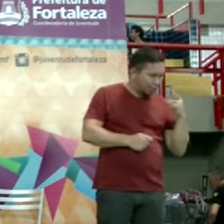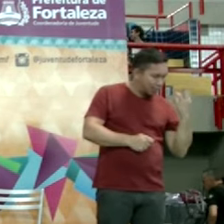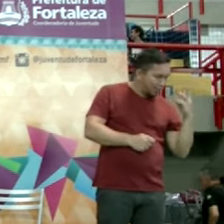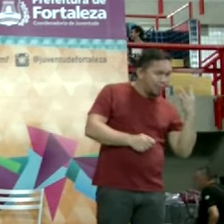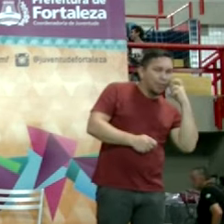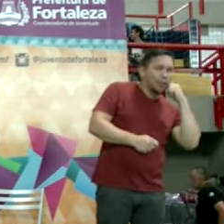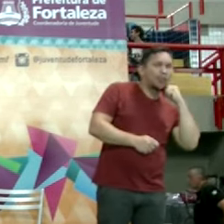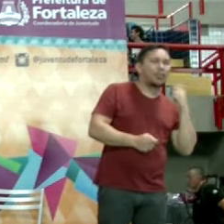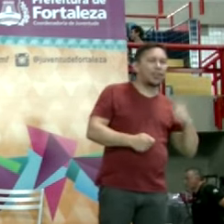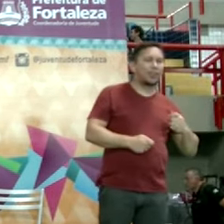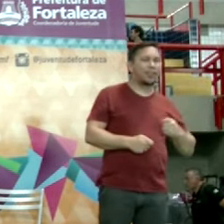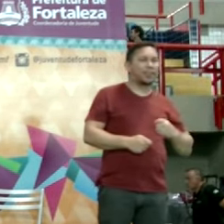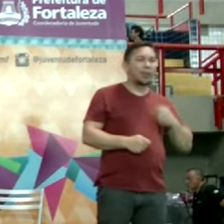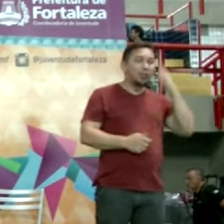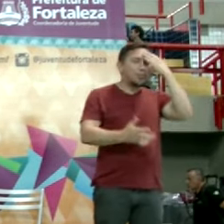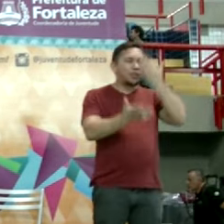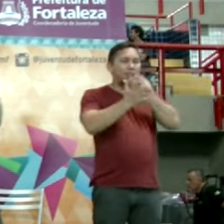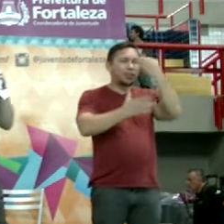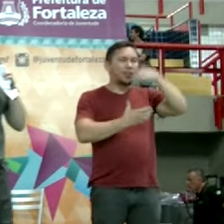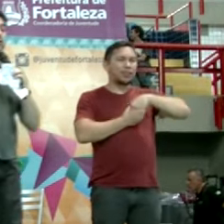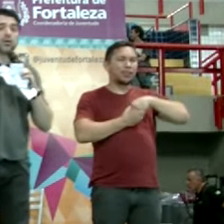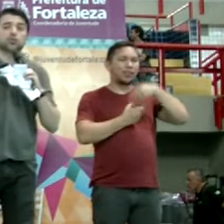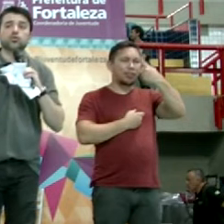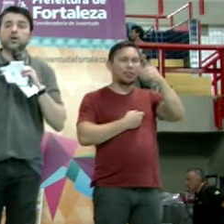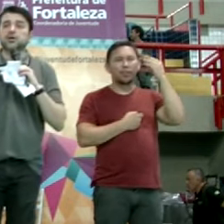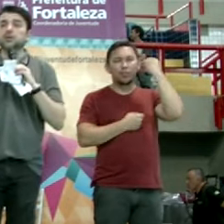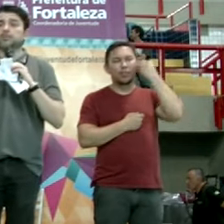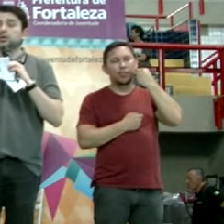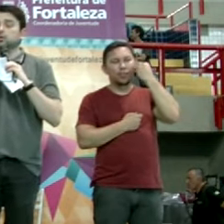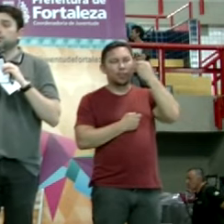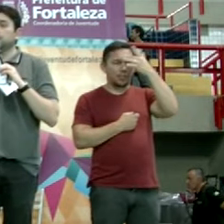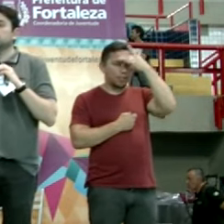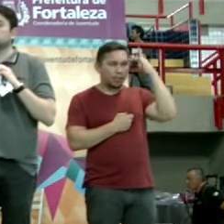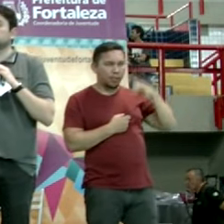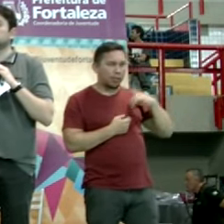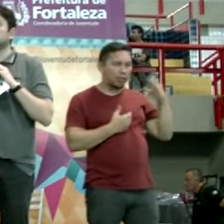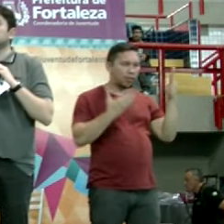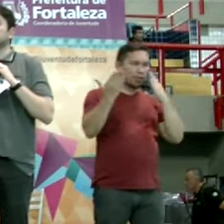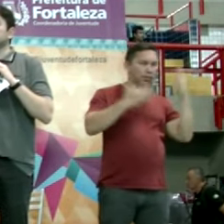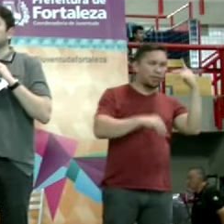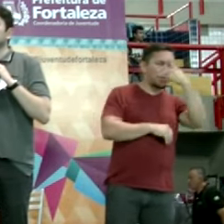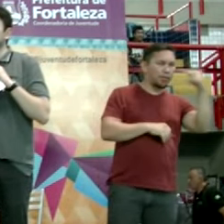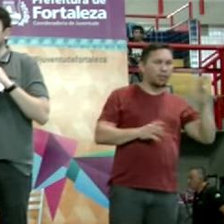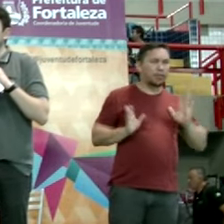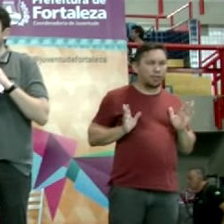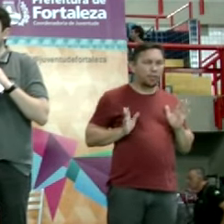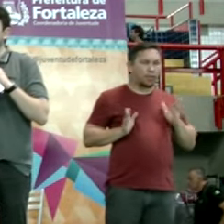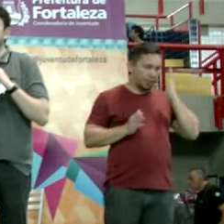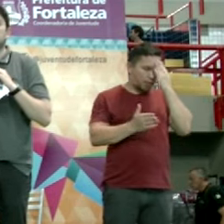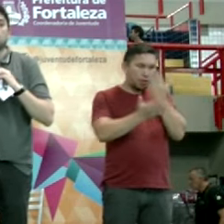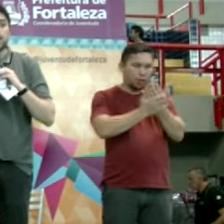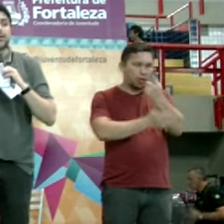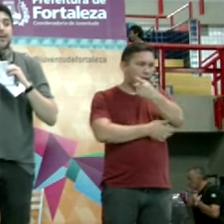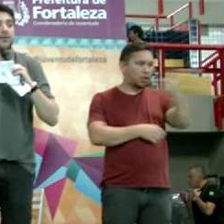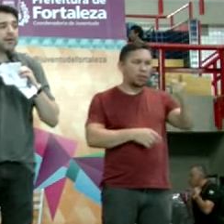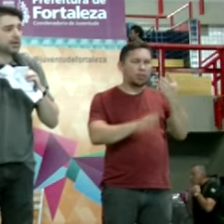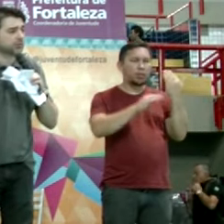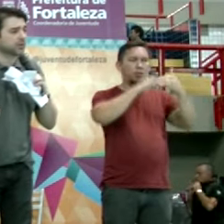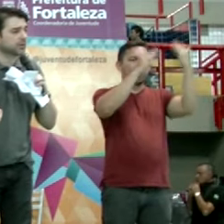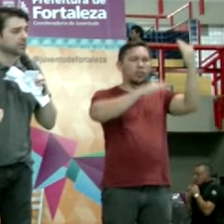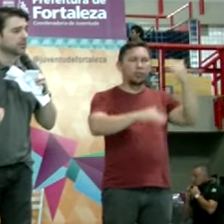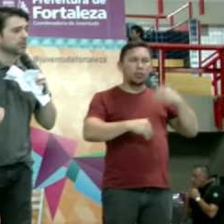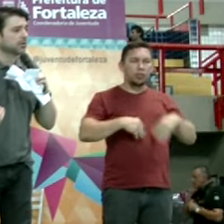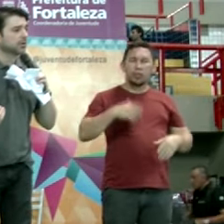em você é uma questão de crença. Se você está vivendo com gente que desconfia de você, que não crê no seu potencial,